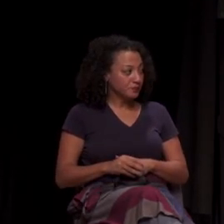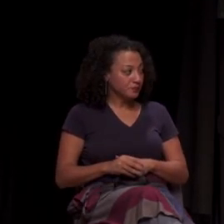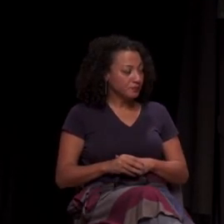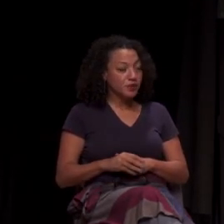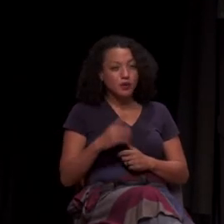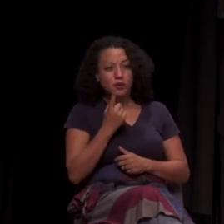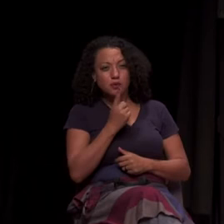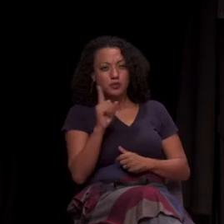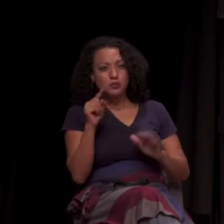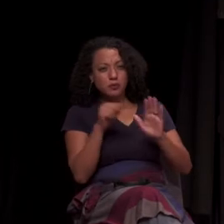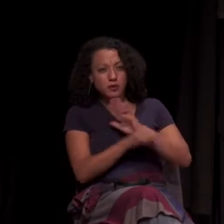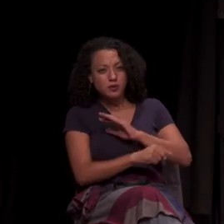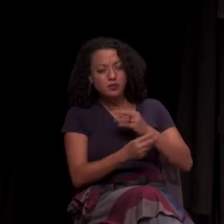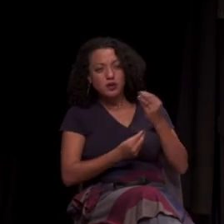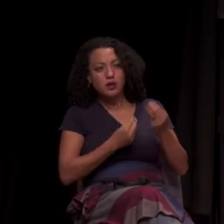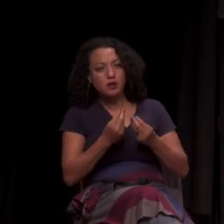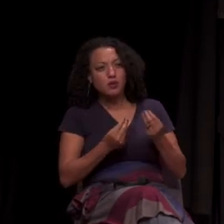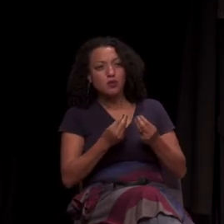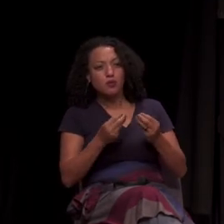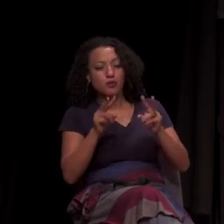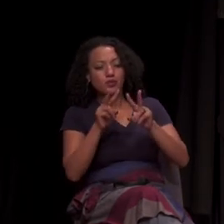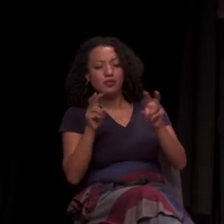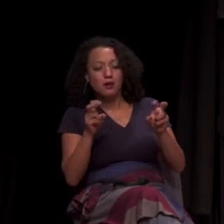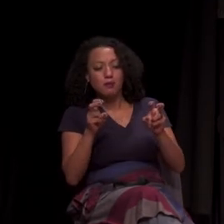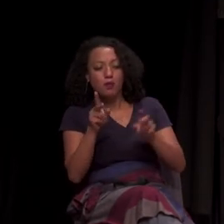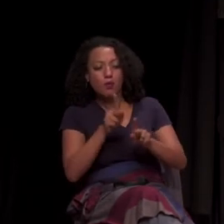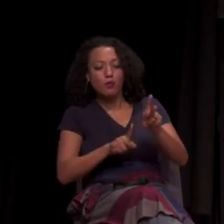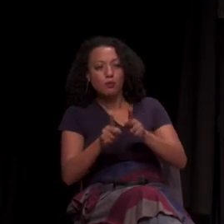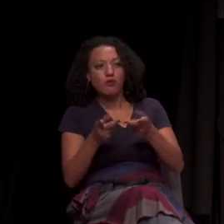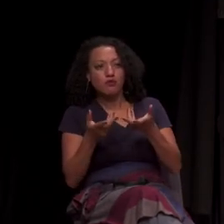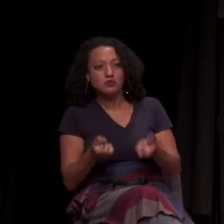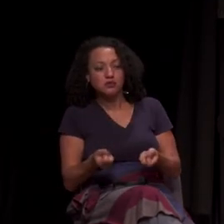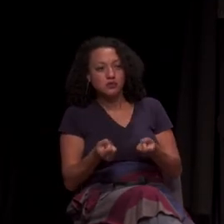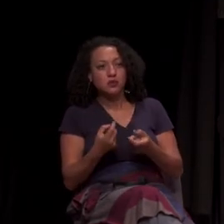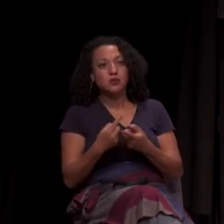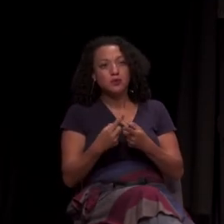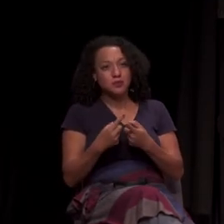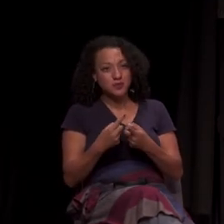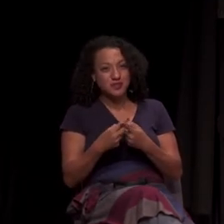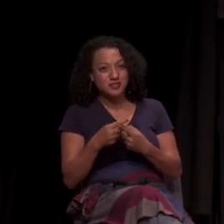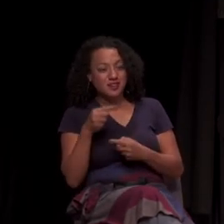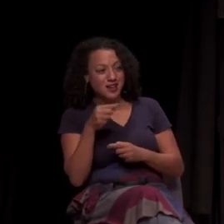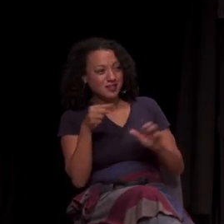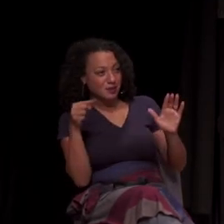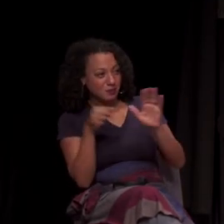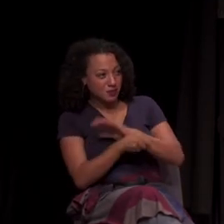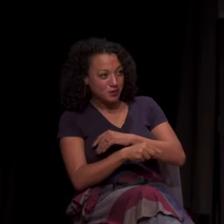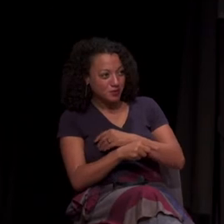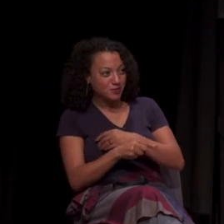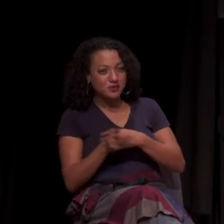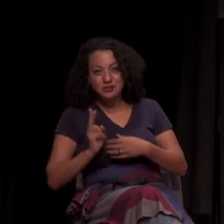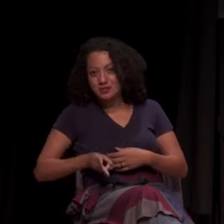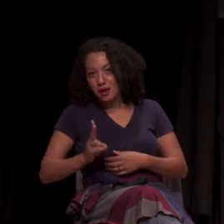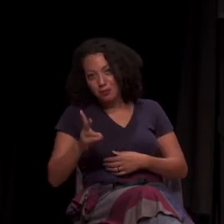A última pergunta foi sobre a recepção desses temas, porque acho que é uma pergunta que tem sido recorrente aqui em